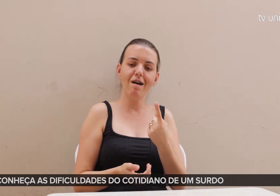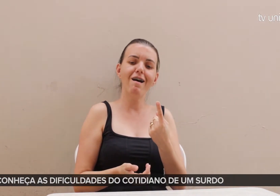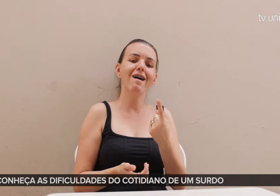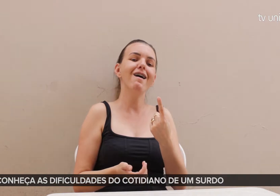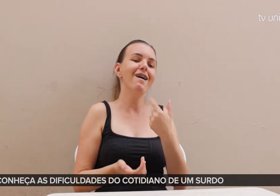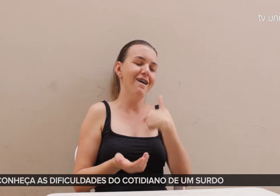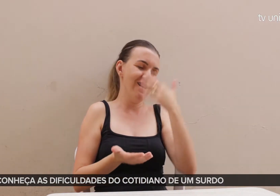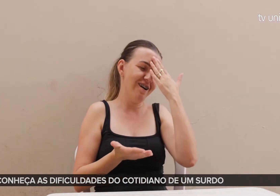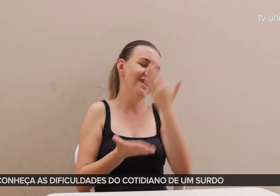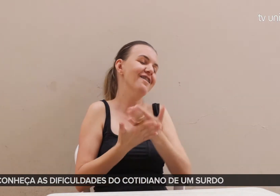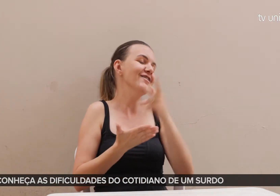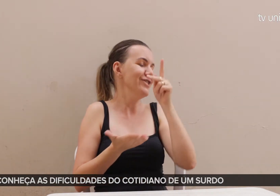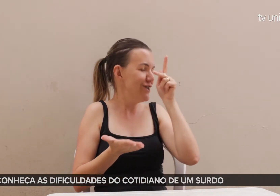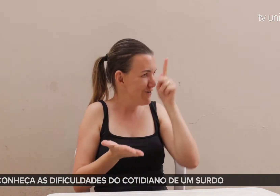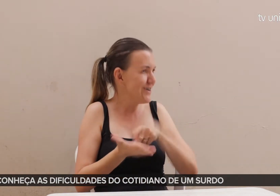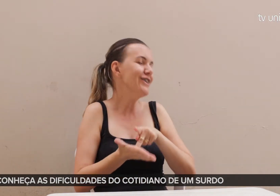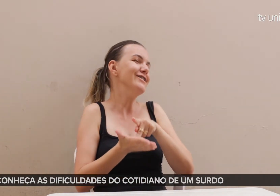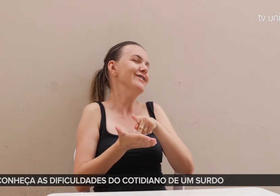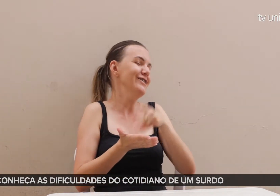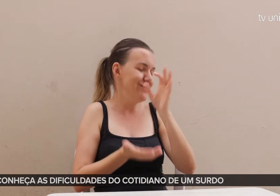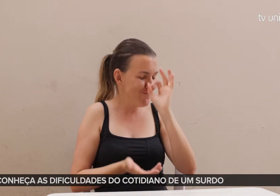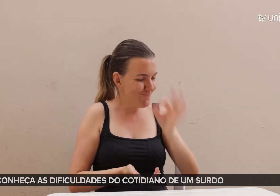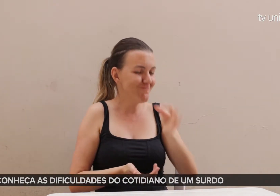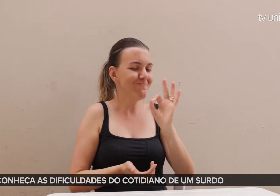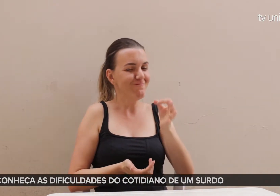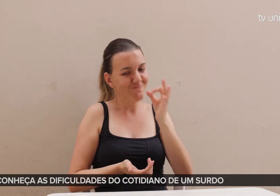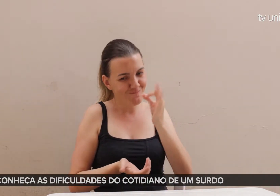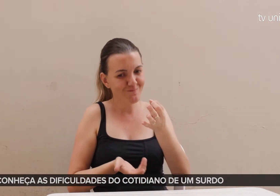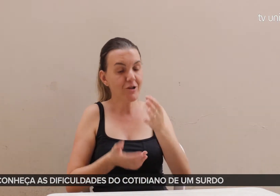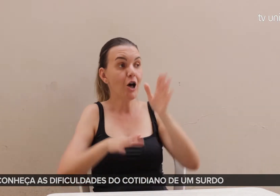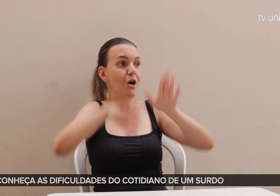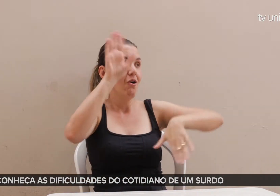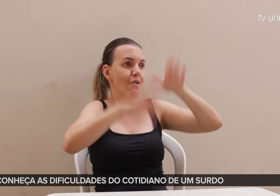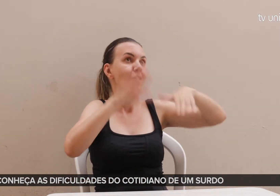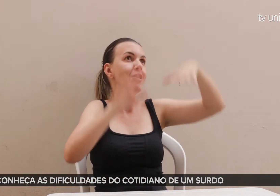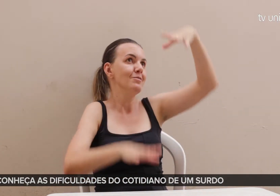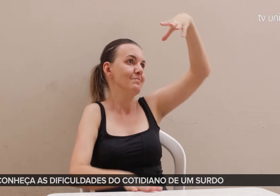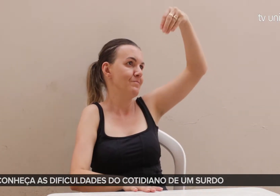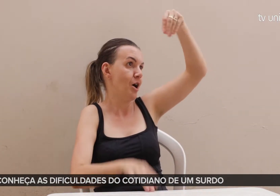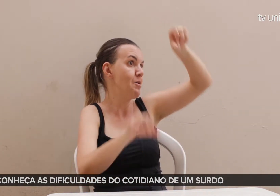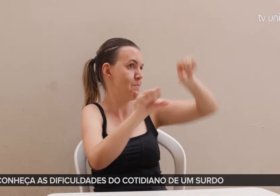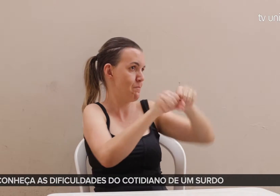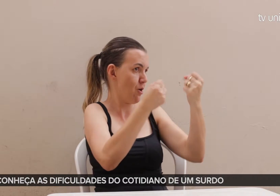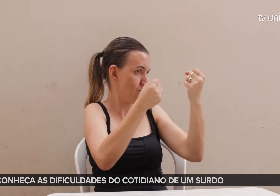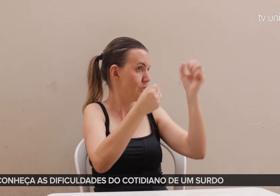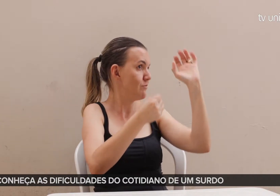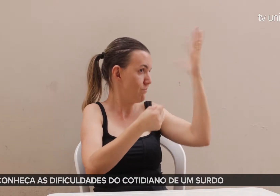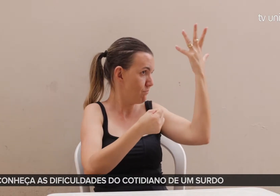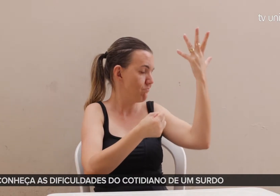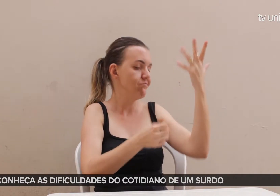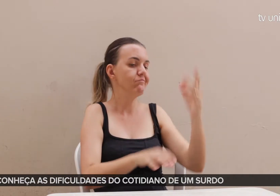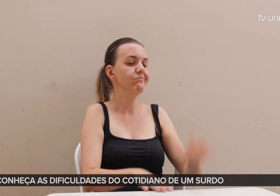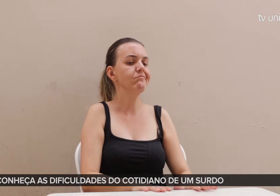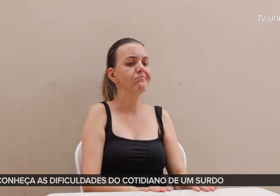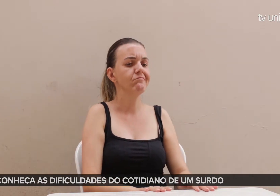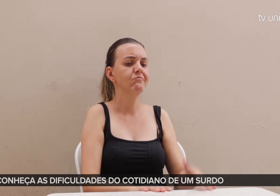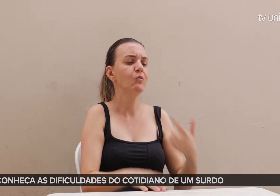parado. Aí eu acreditei que realmente o cachorro consegue ser adestrado através das línguas de sinais. Aconteceu que um dia na